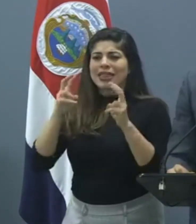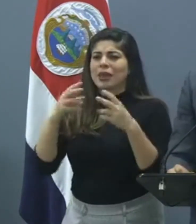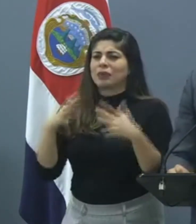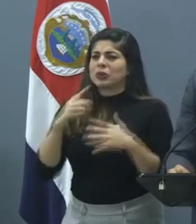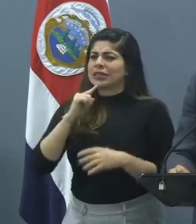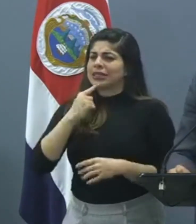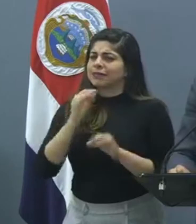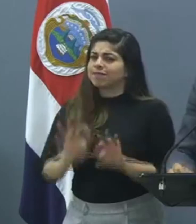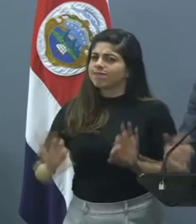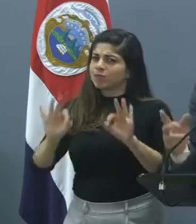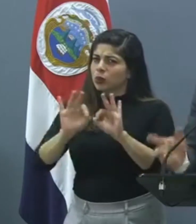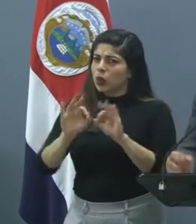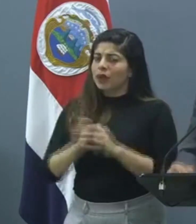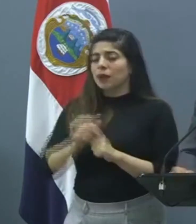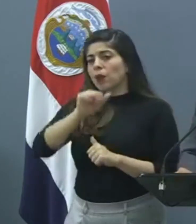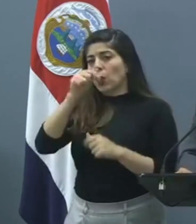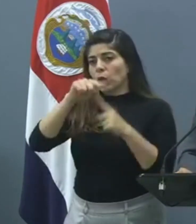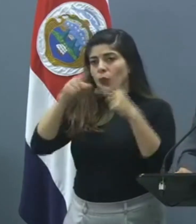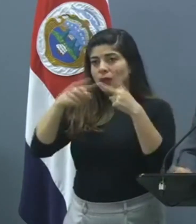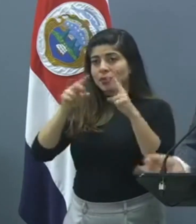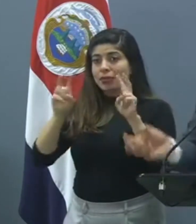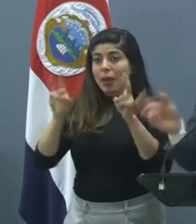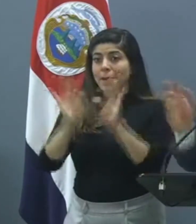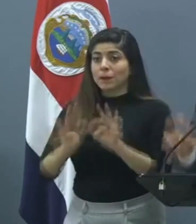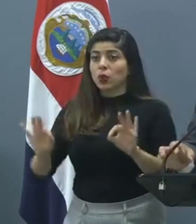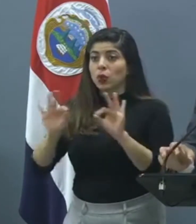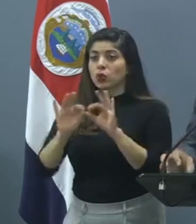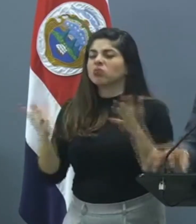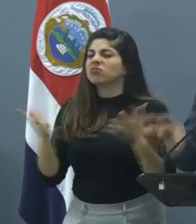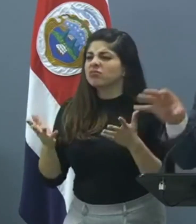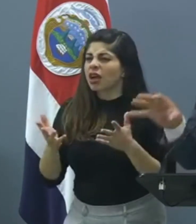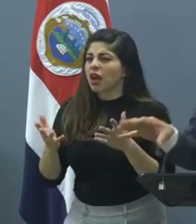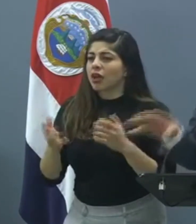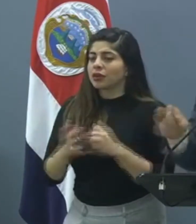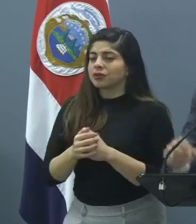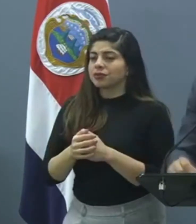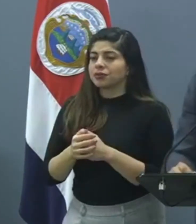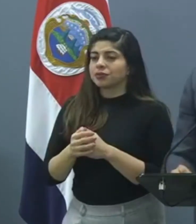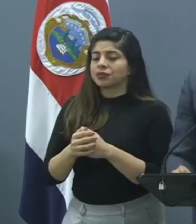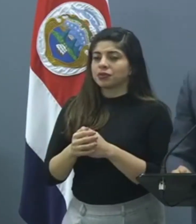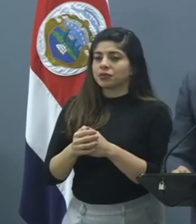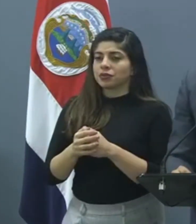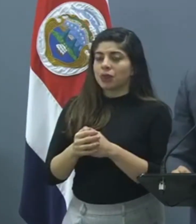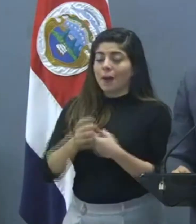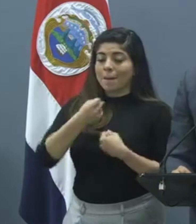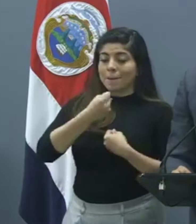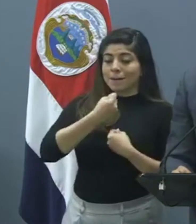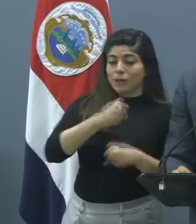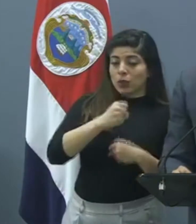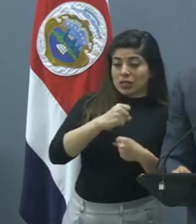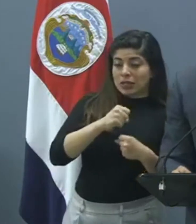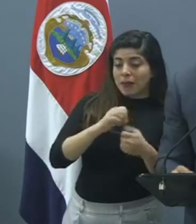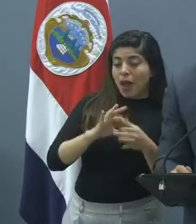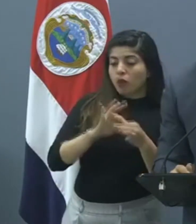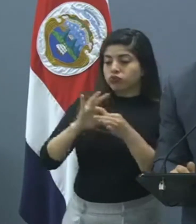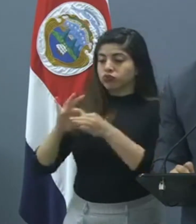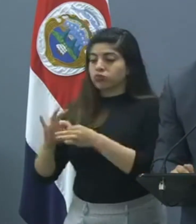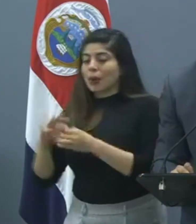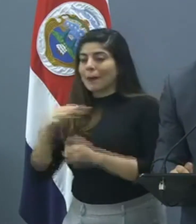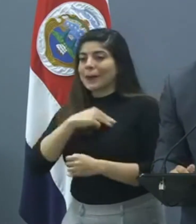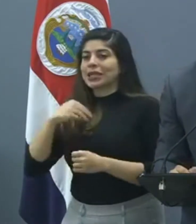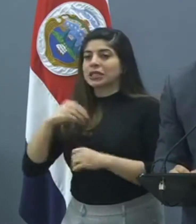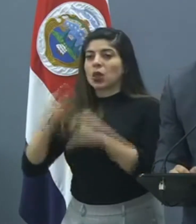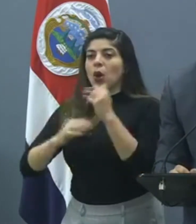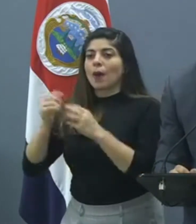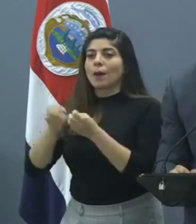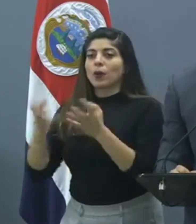crítico y tan importante otro tema que es fundamental la coordinación entre las municipalidades y el ministerio de